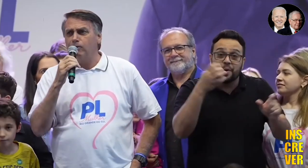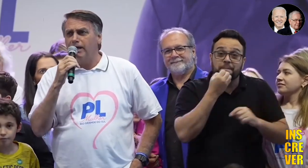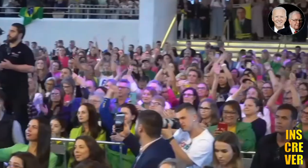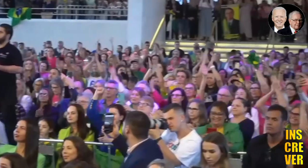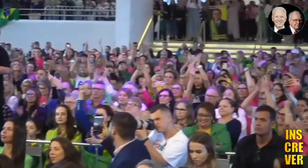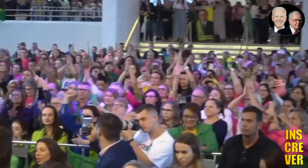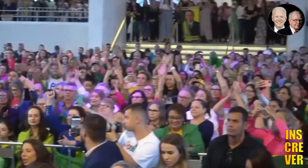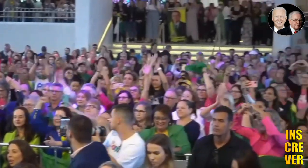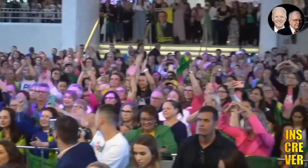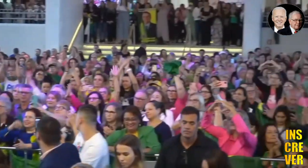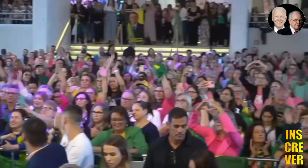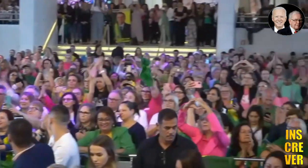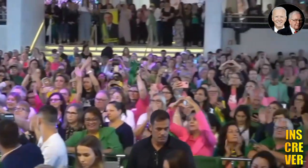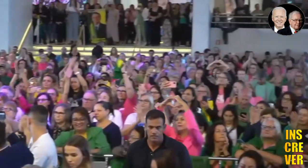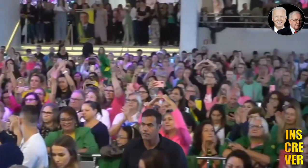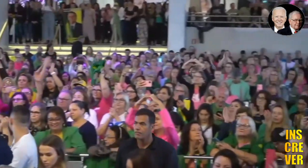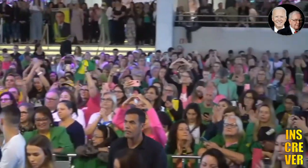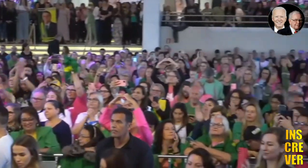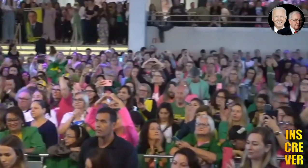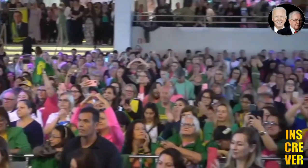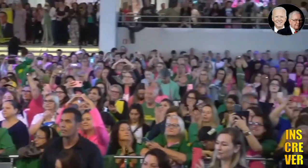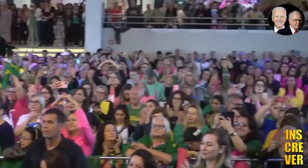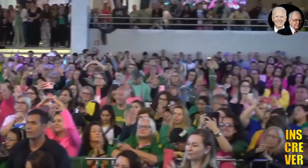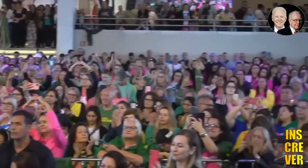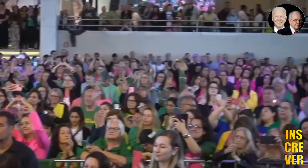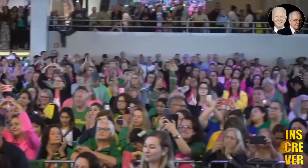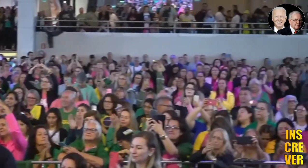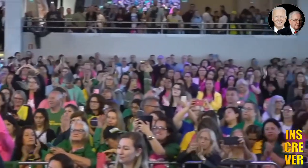Vocês, mulheres, são a maioria.